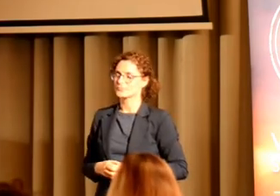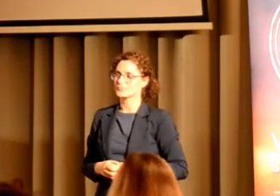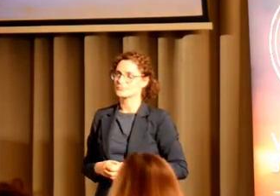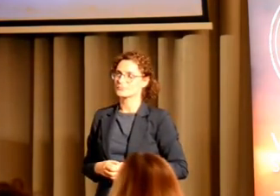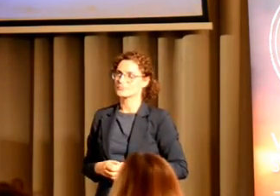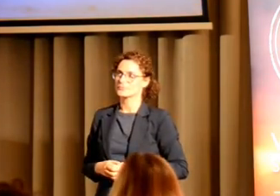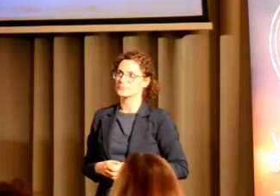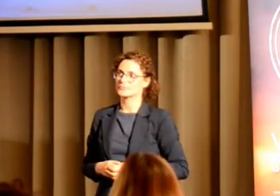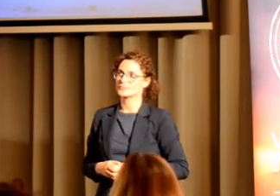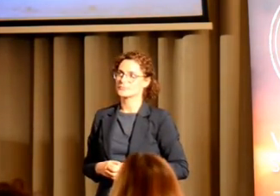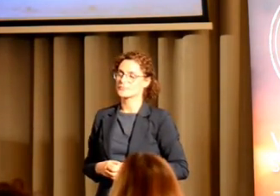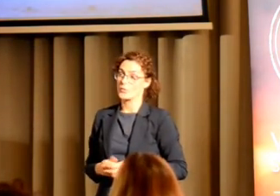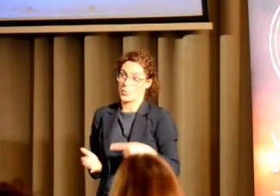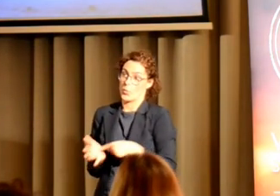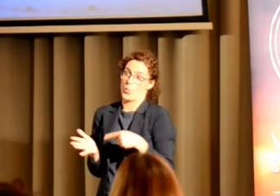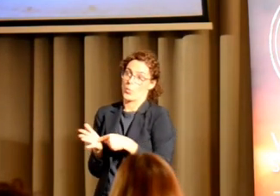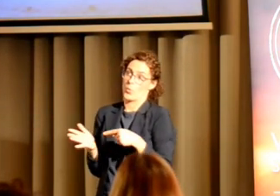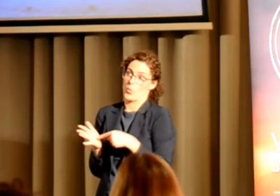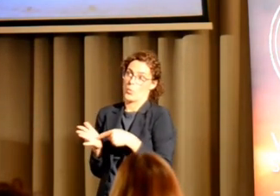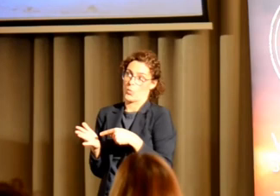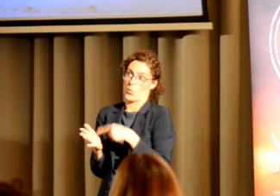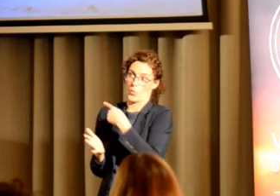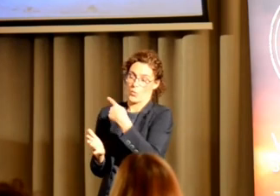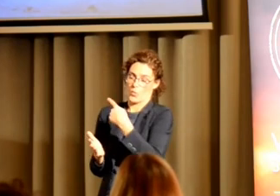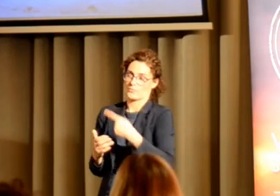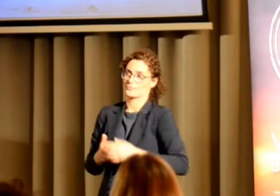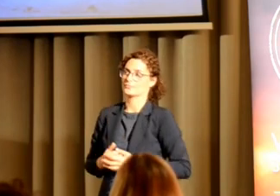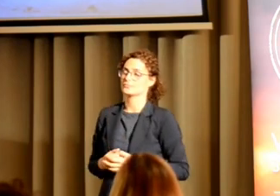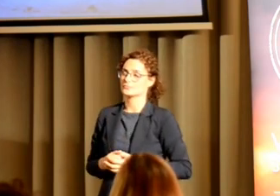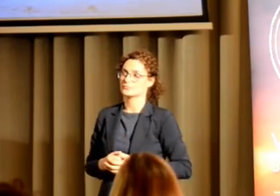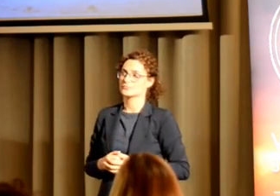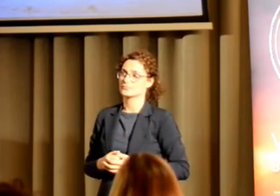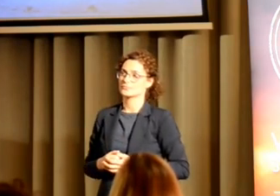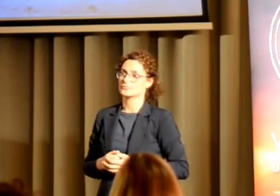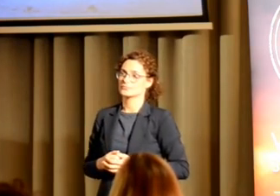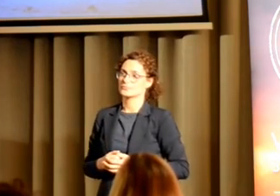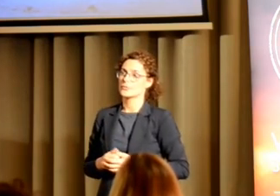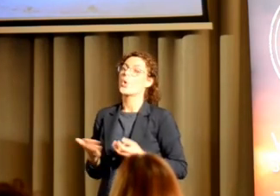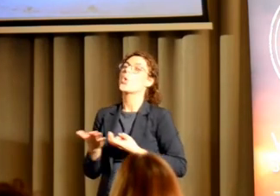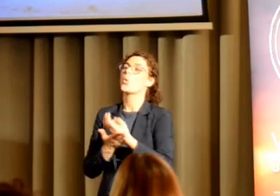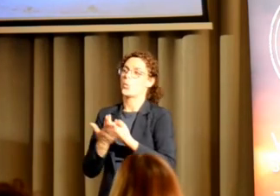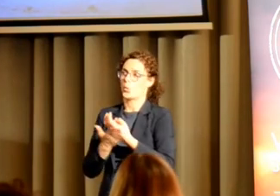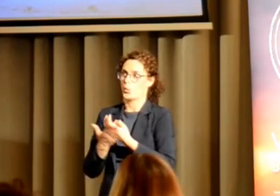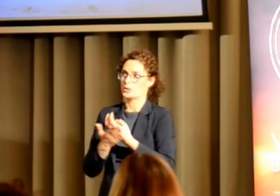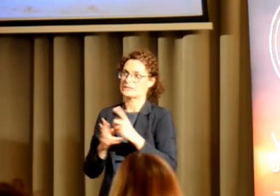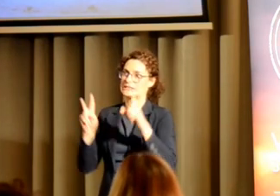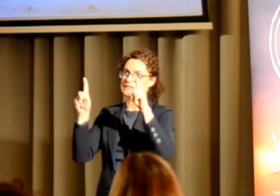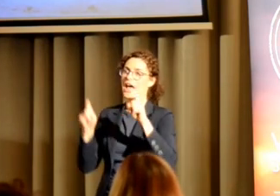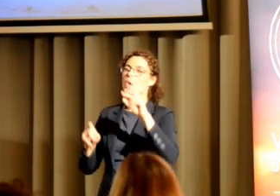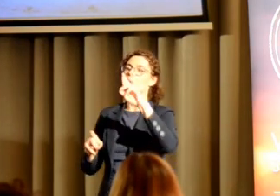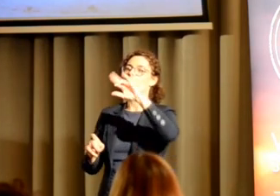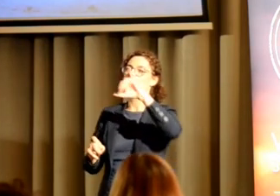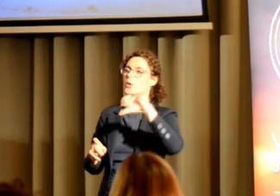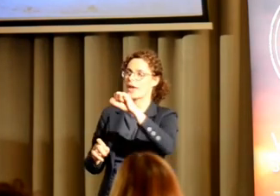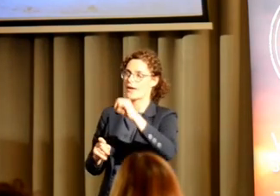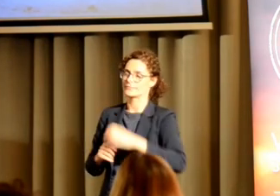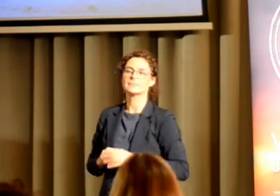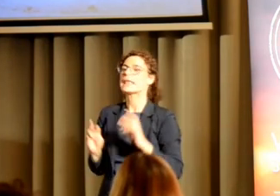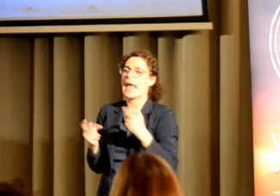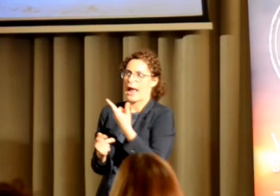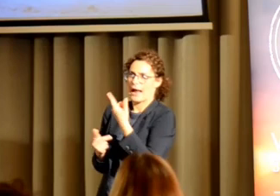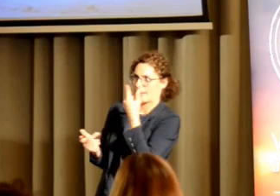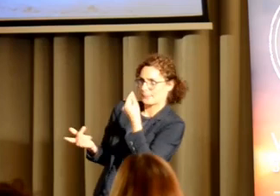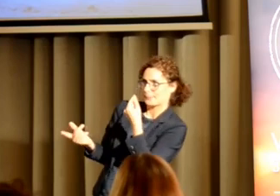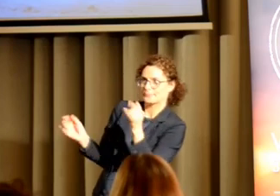O. I tutaj macie Państwo pokazane, kiedy w lutym rozpoczyna się ruja, jak taka para